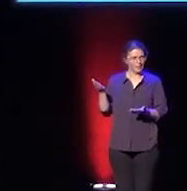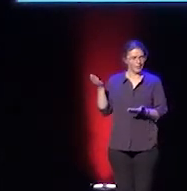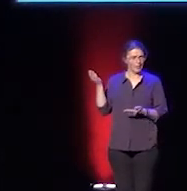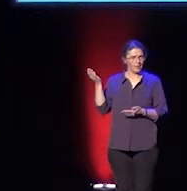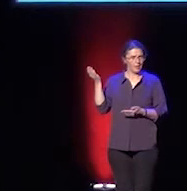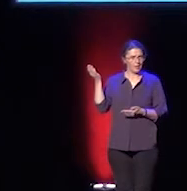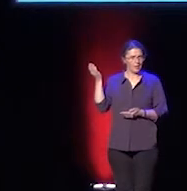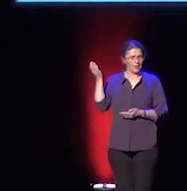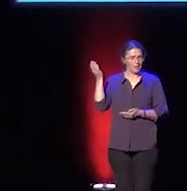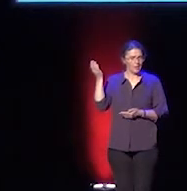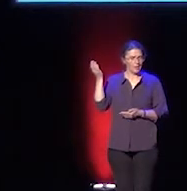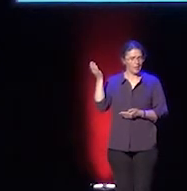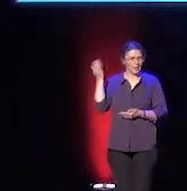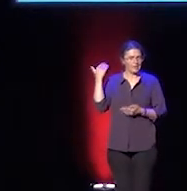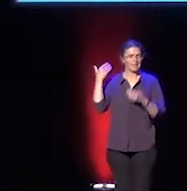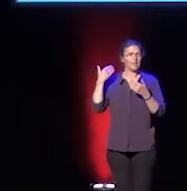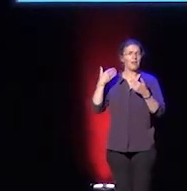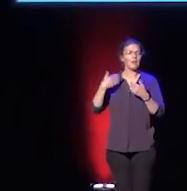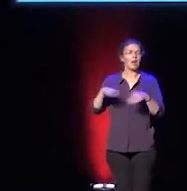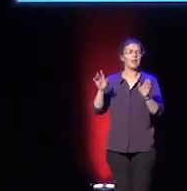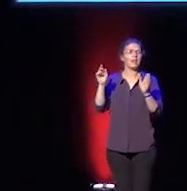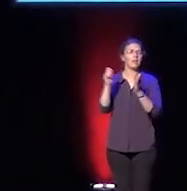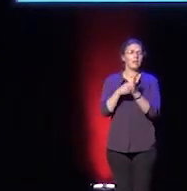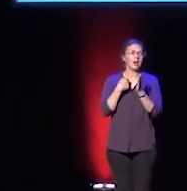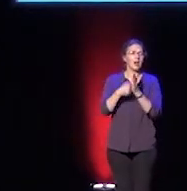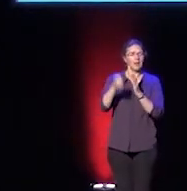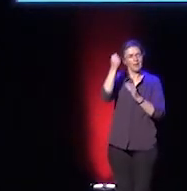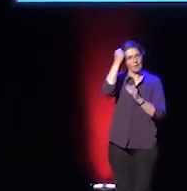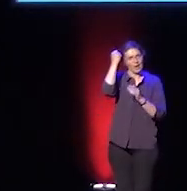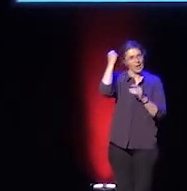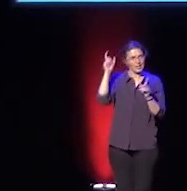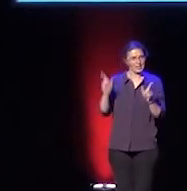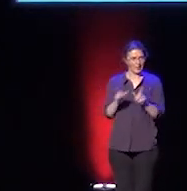in der letzten freien Wahl in der Weimarer Zeit